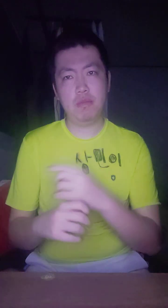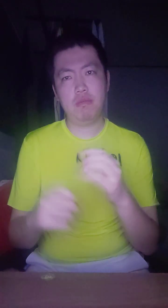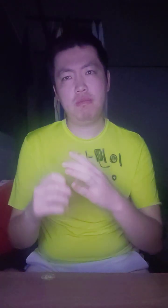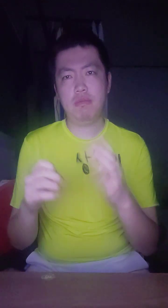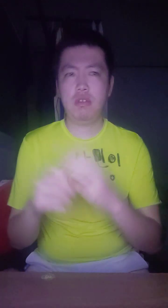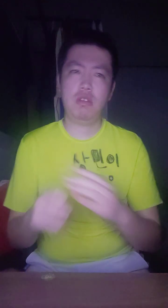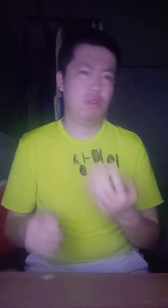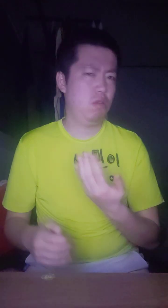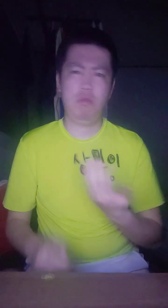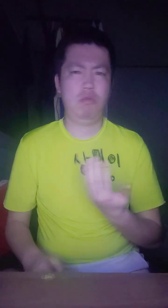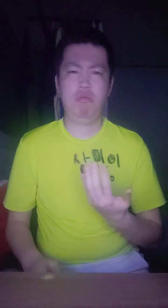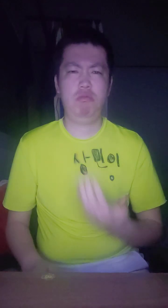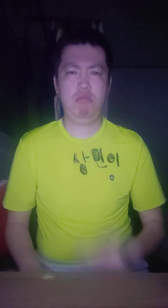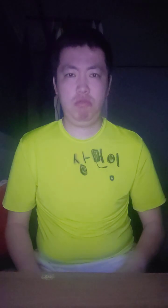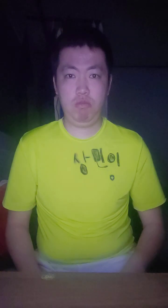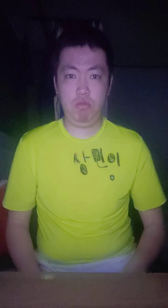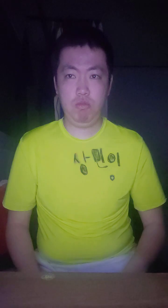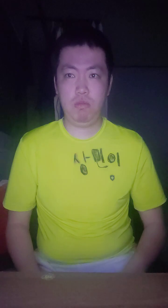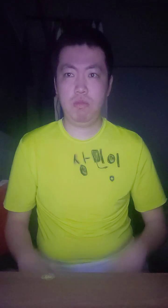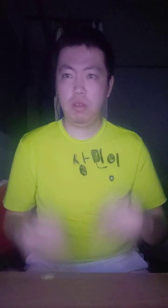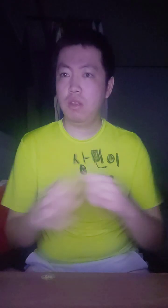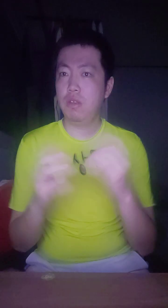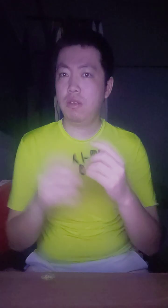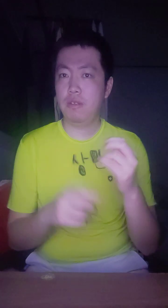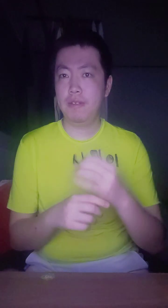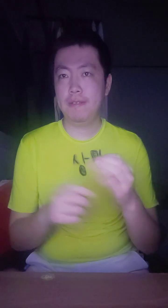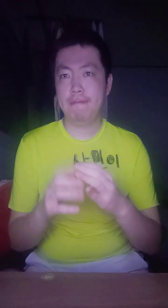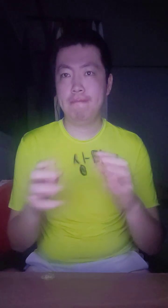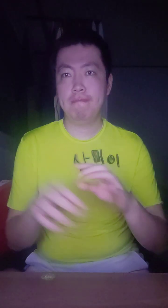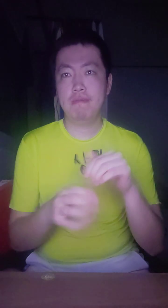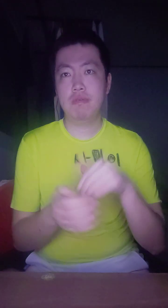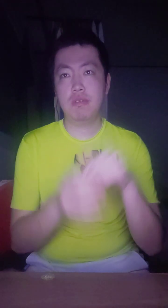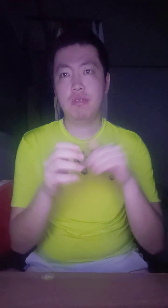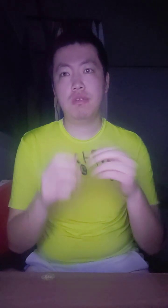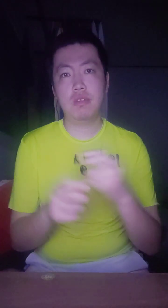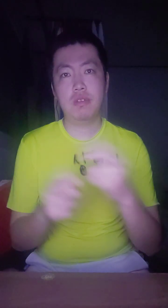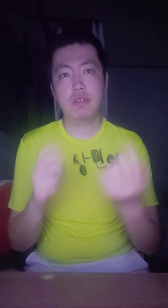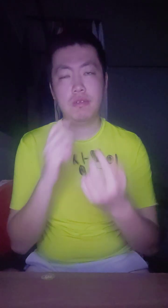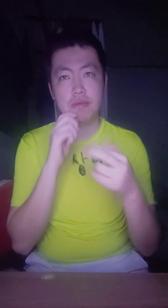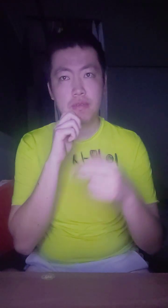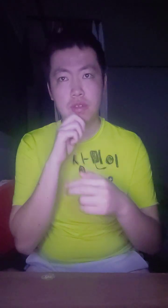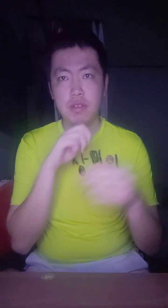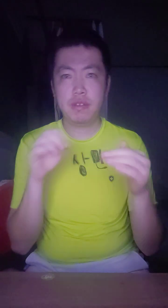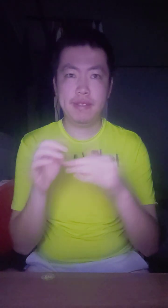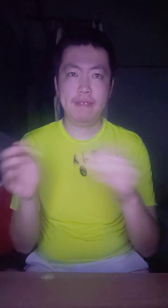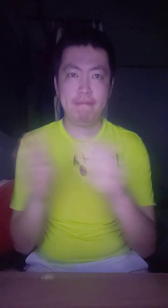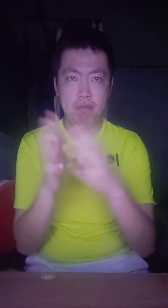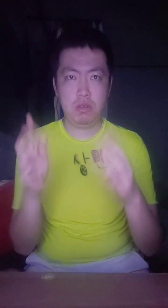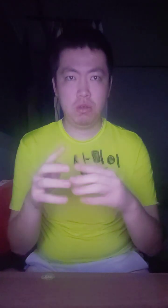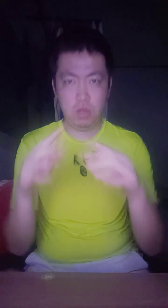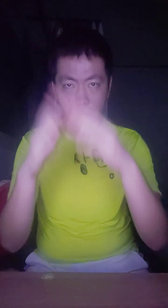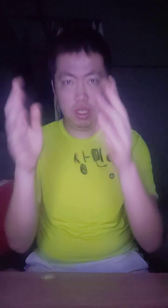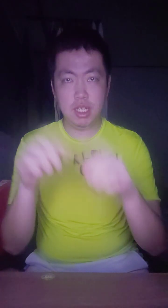이해할 수가 없어요. A양이 의식을 잃은 화장실은 광안리 해수욕장 인근의 회센터 건물의 지하에